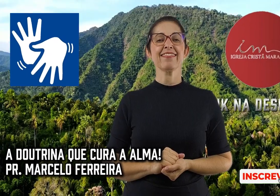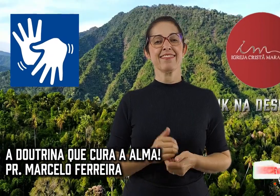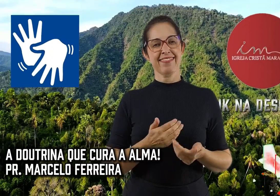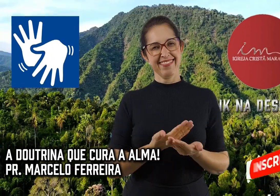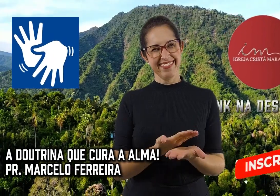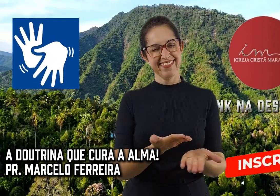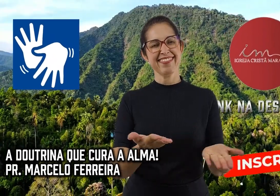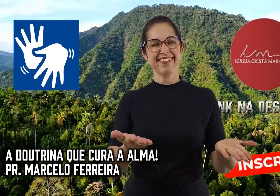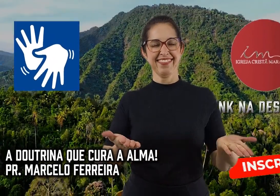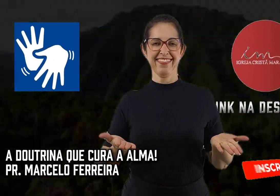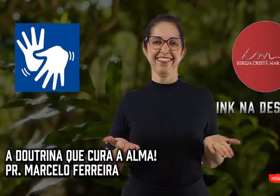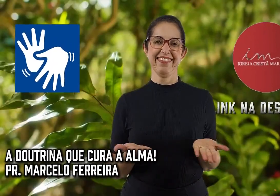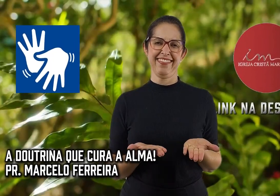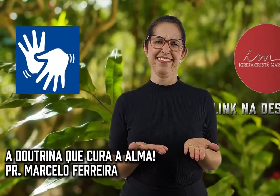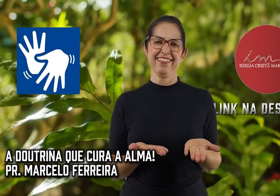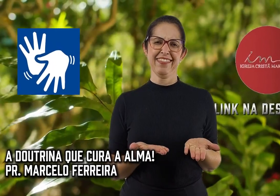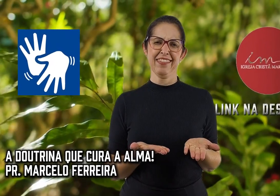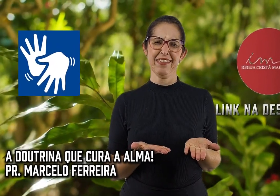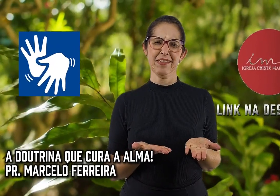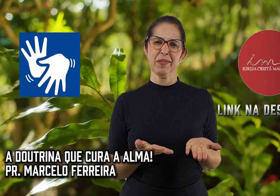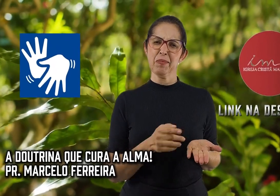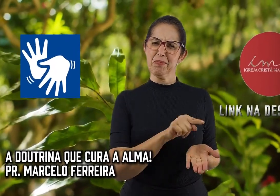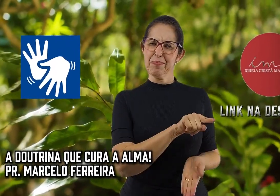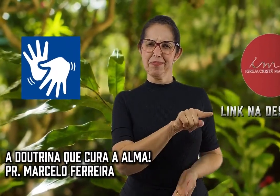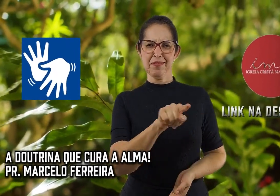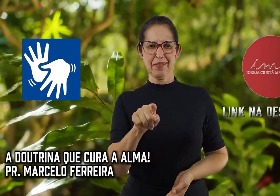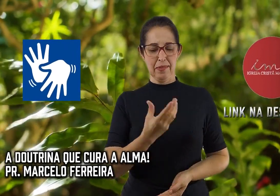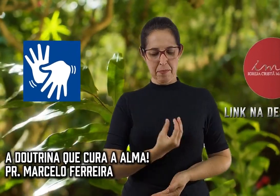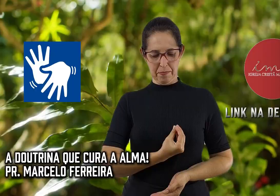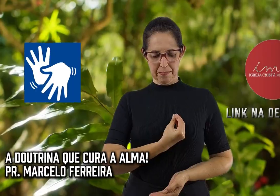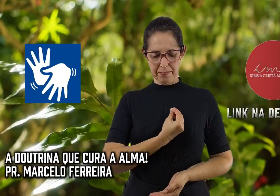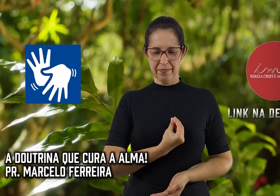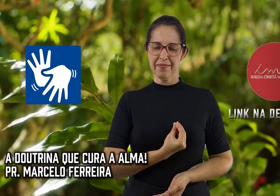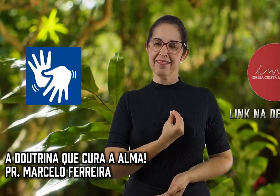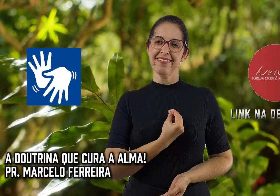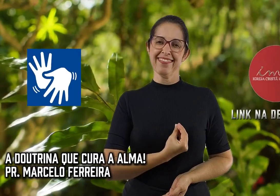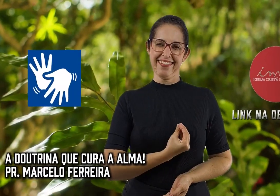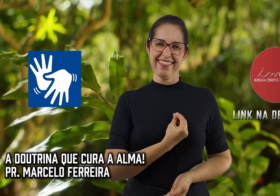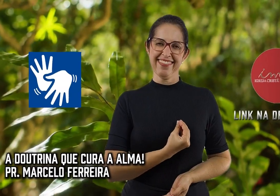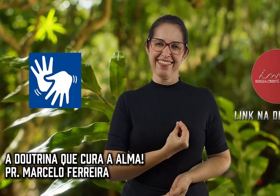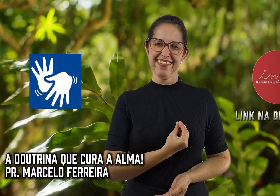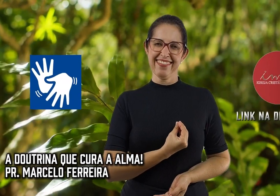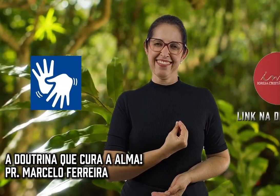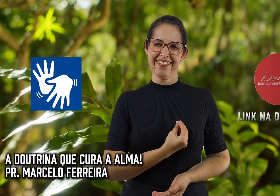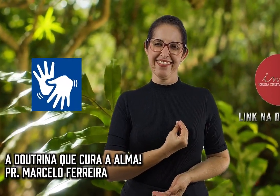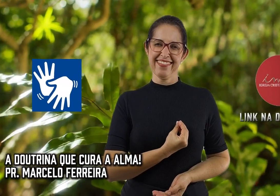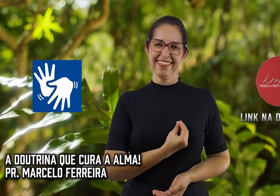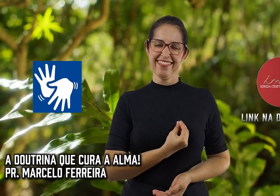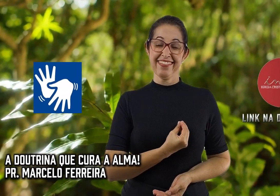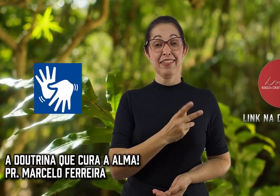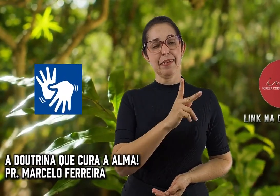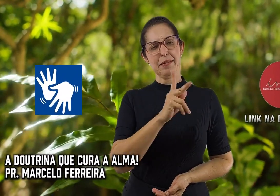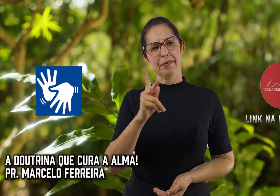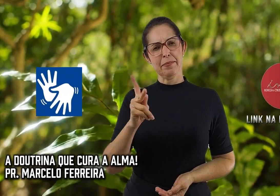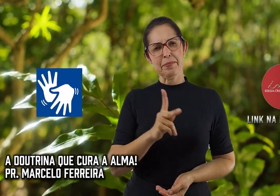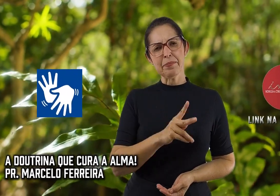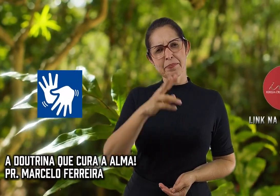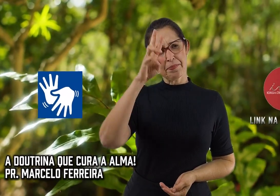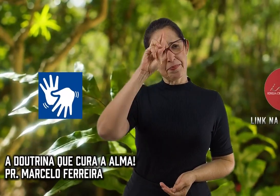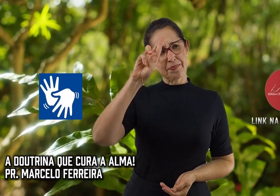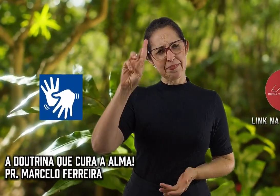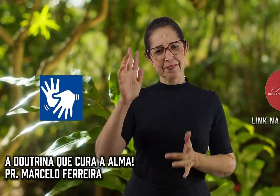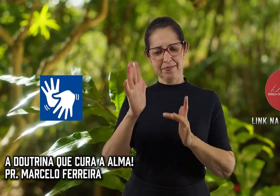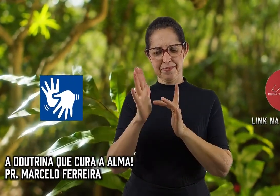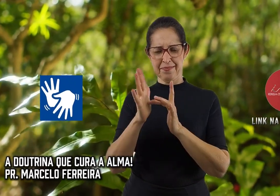Nós saudamos a todas as classes com a paz do Senhor. Nós estamos